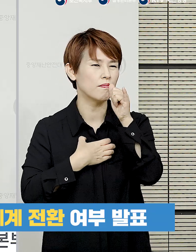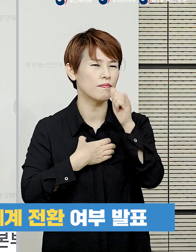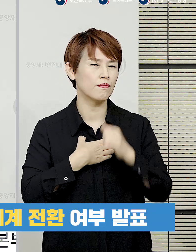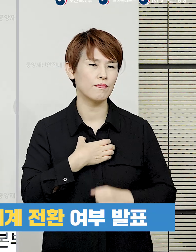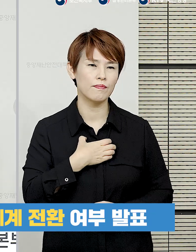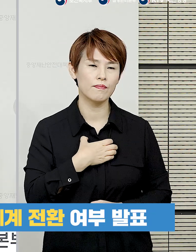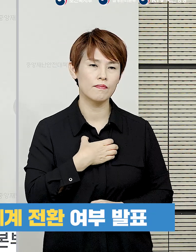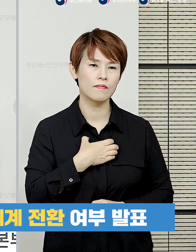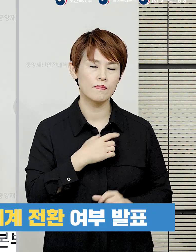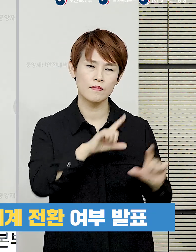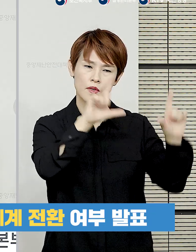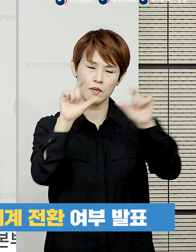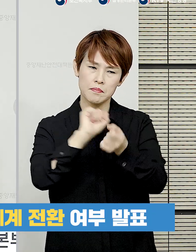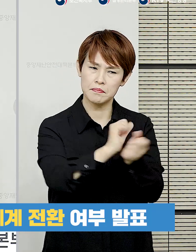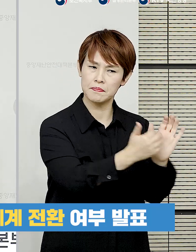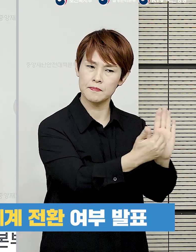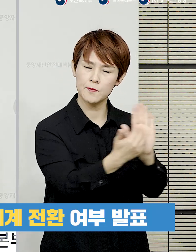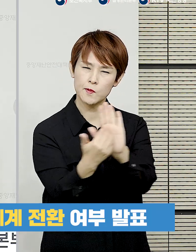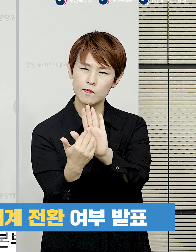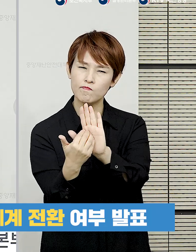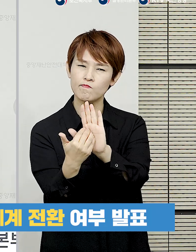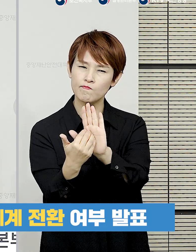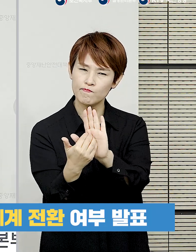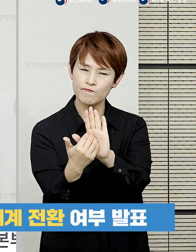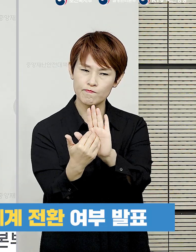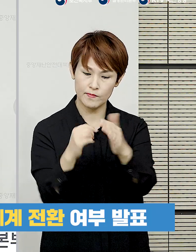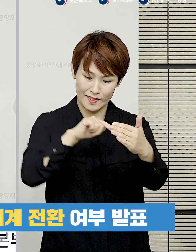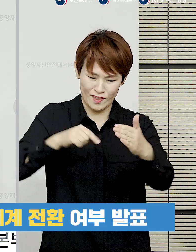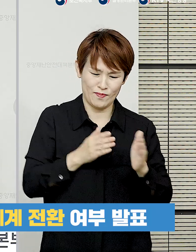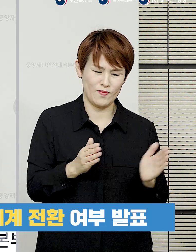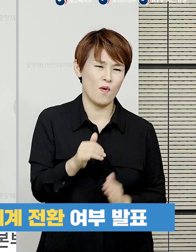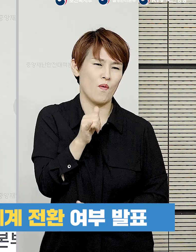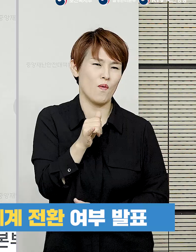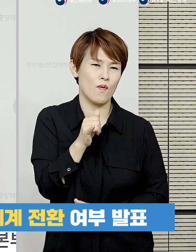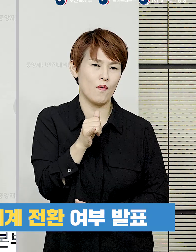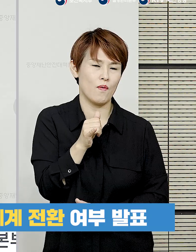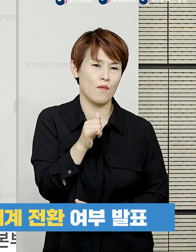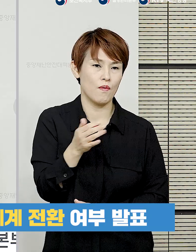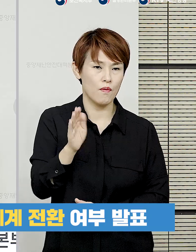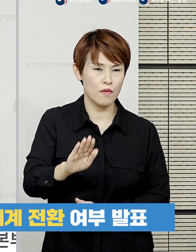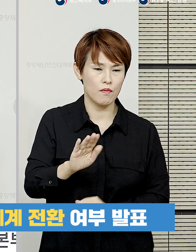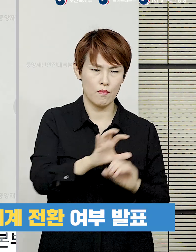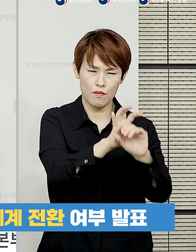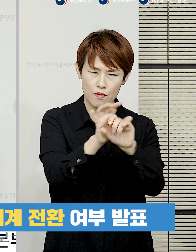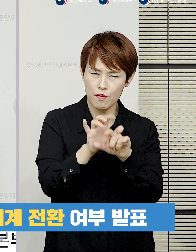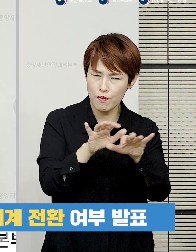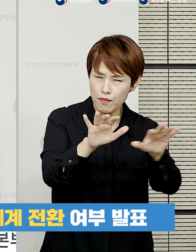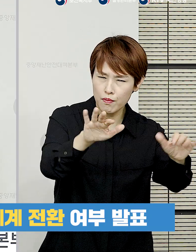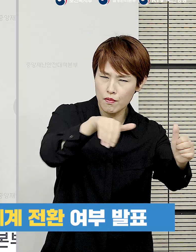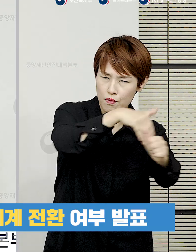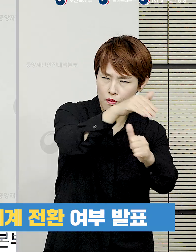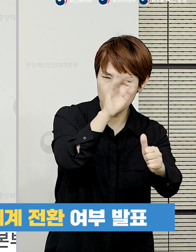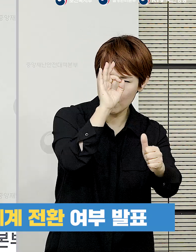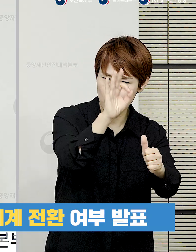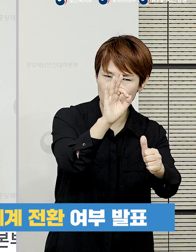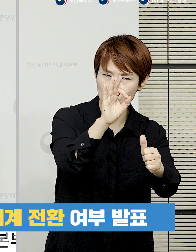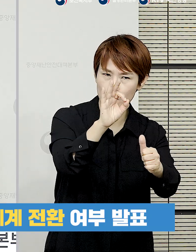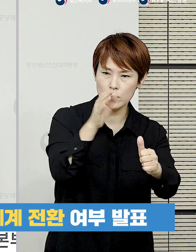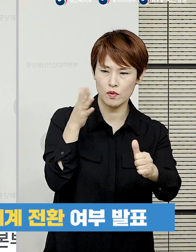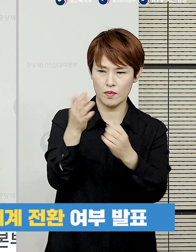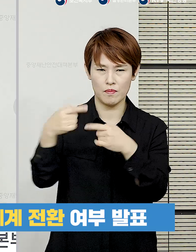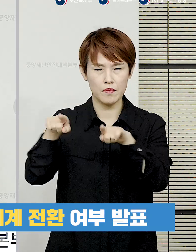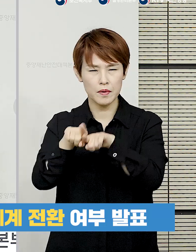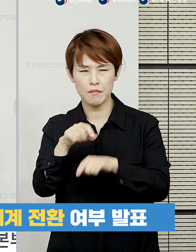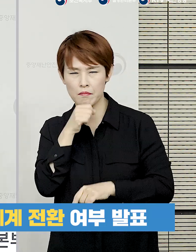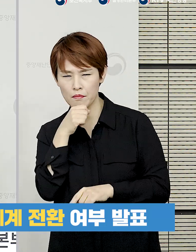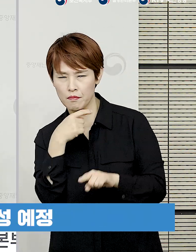때문에 생활 방역 체계에 대한 부분들은 내부적으로 준비를 하되 현재 코로나19의 감염 확산 상태를 전문가들과 평가하고 있는 단계라고 이해해